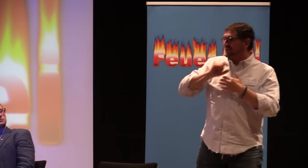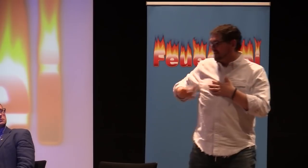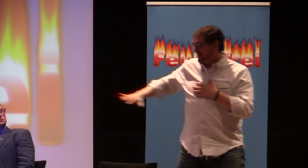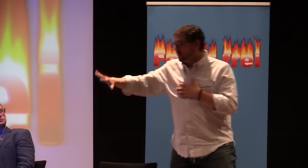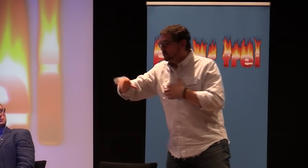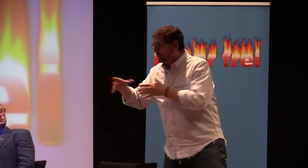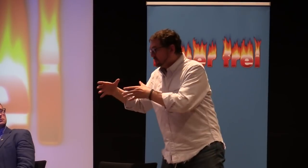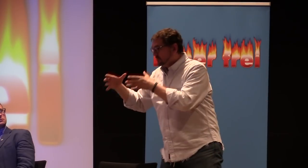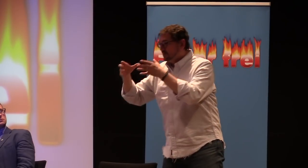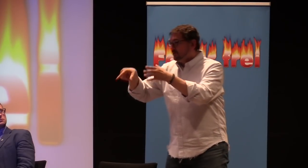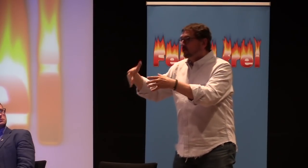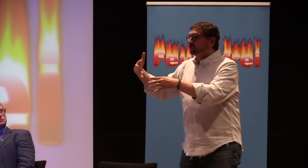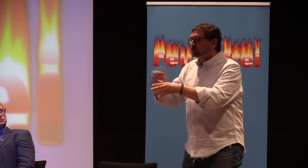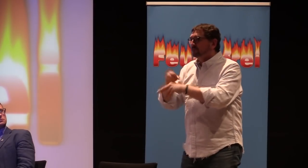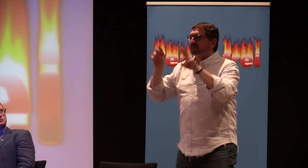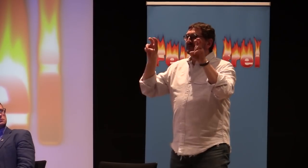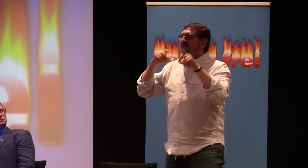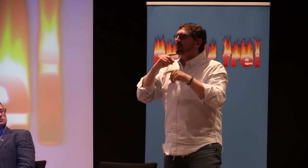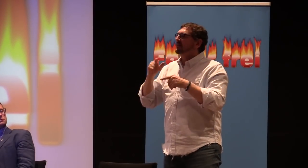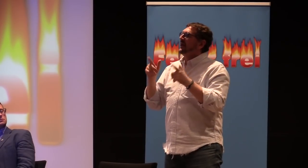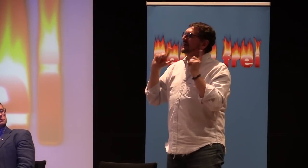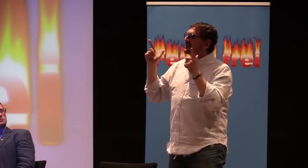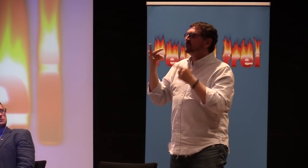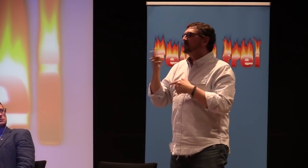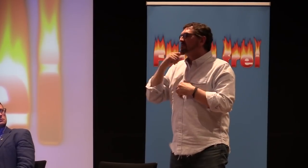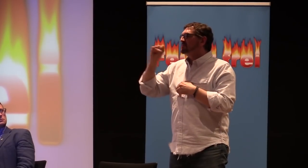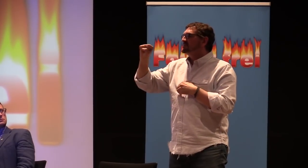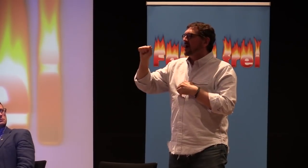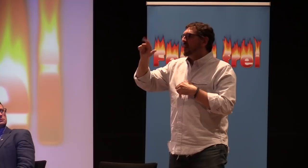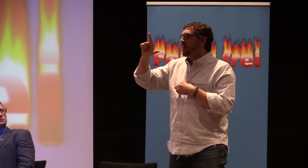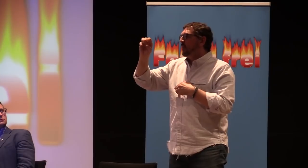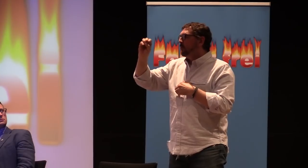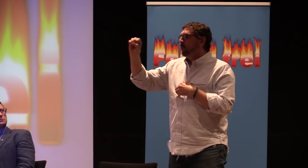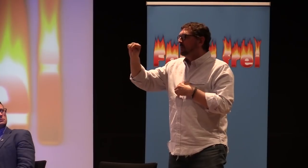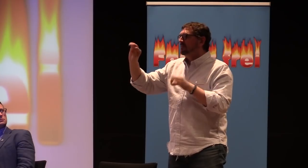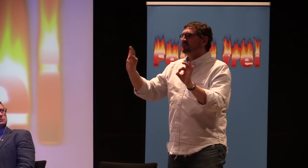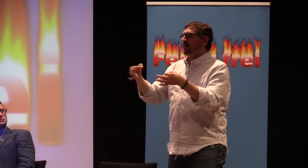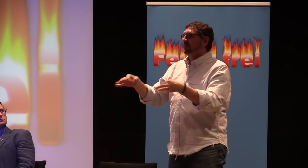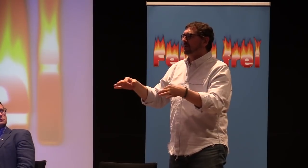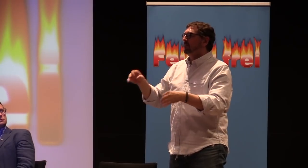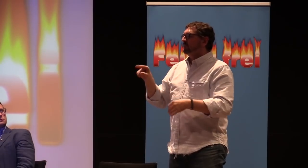Jugendliche relativ wenig sind und dass, wenn die ältere Generation nicht mehr da ist,